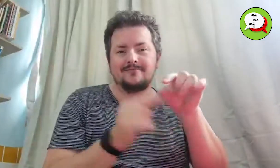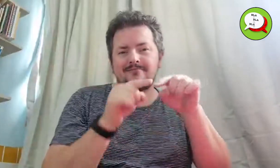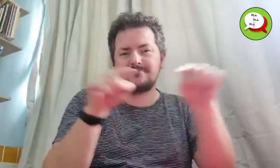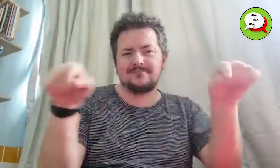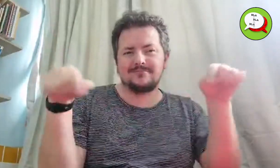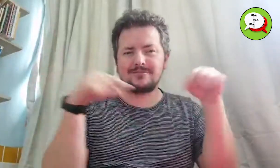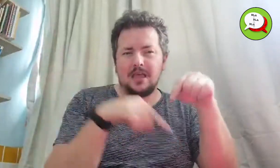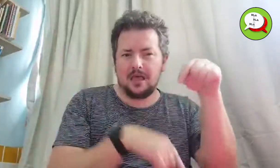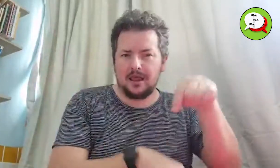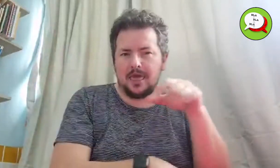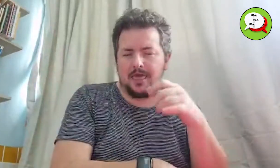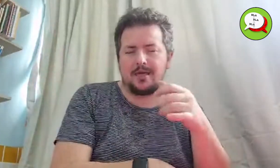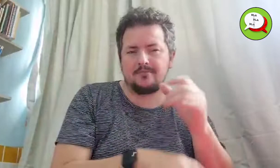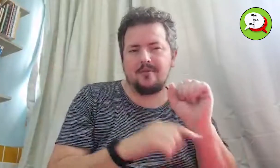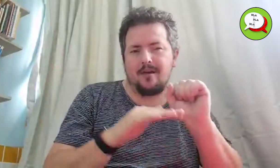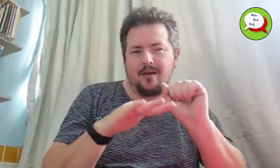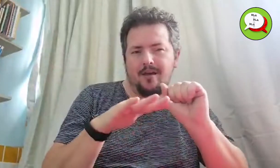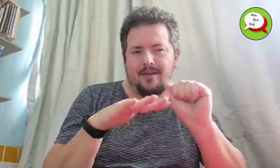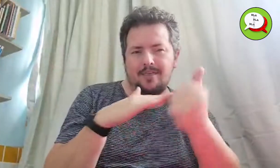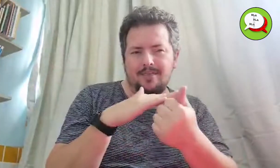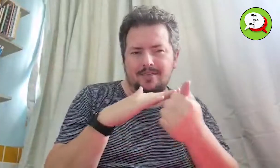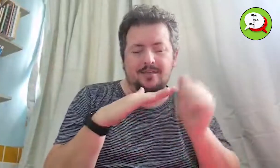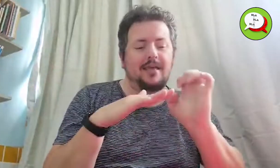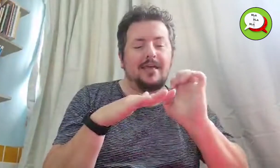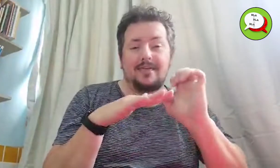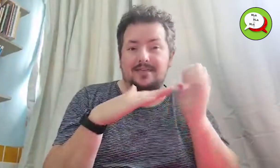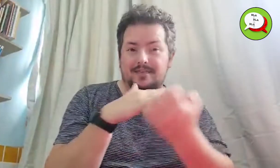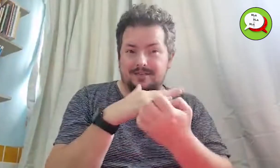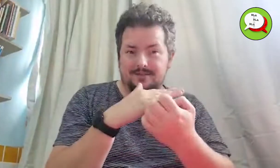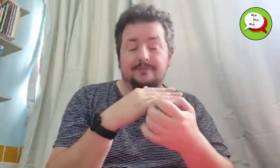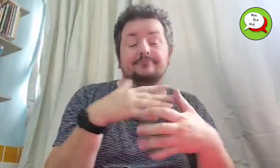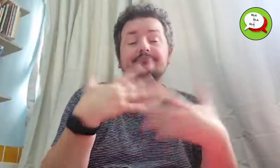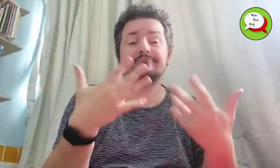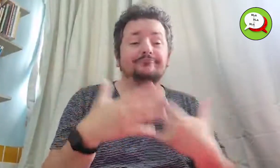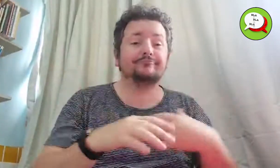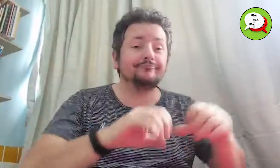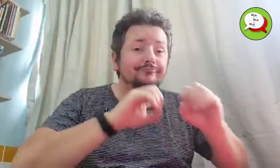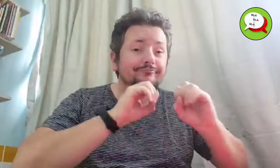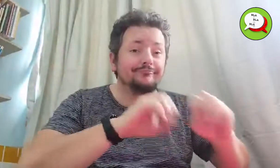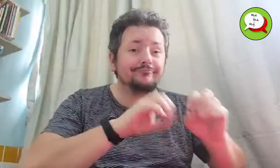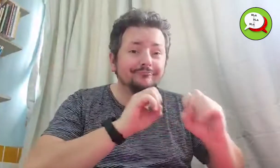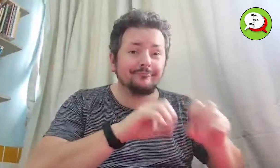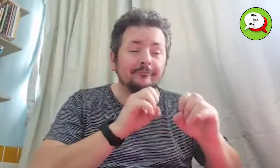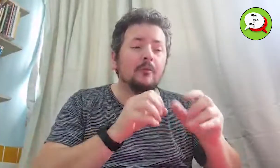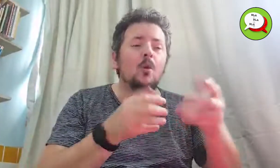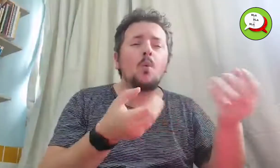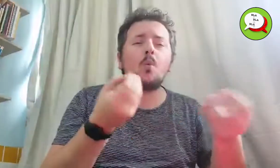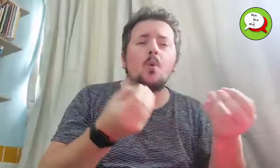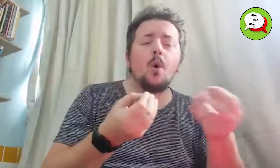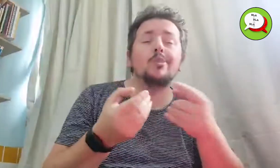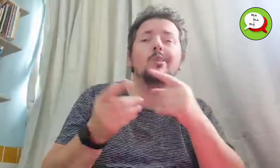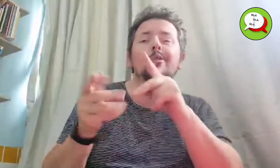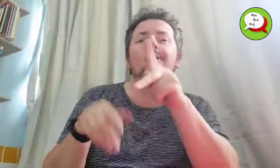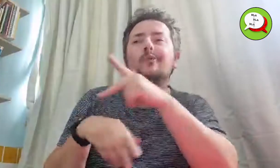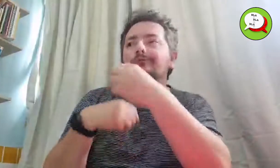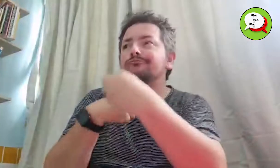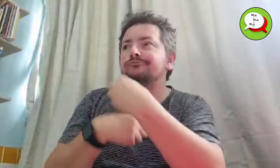uma sala do AEE, para uma sala de atendimento educacional especializado, e tem um atendimento específico com o